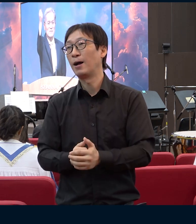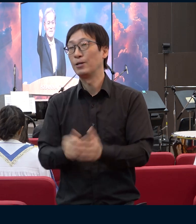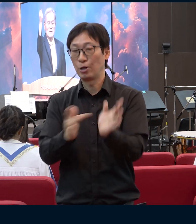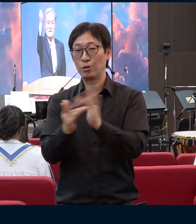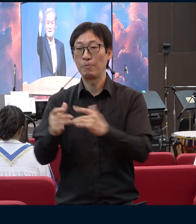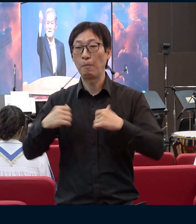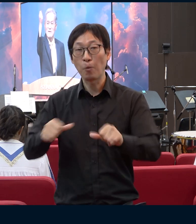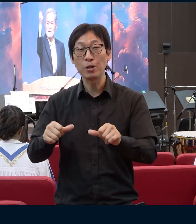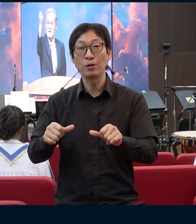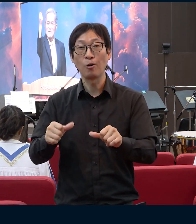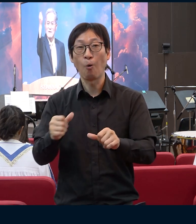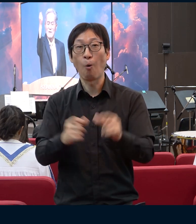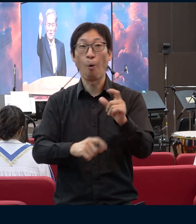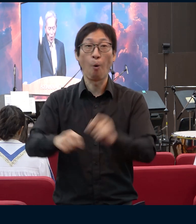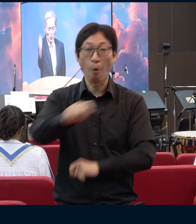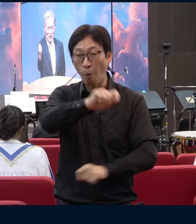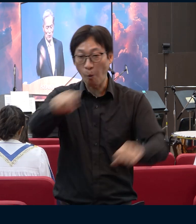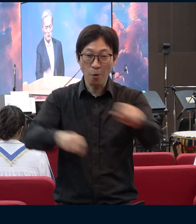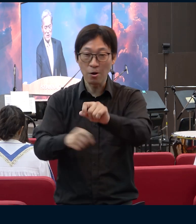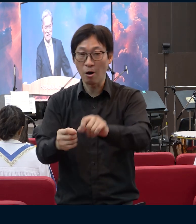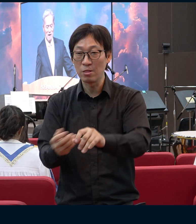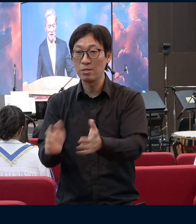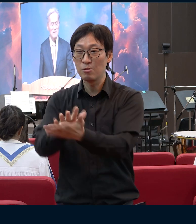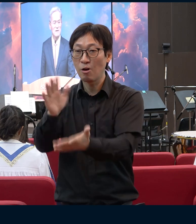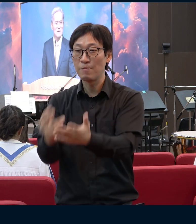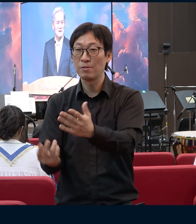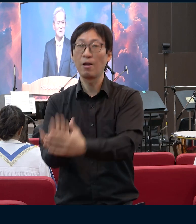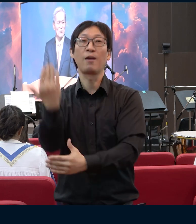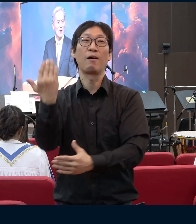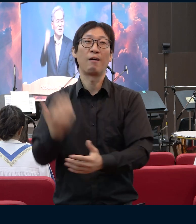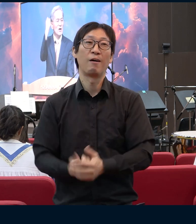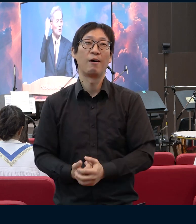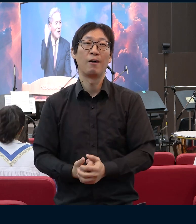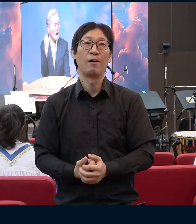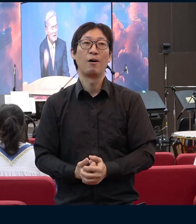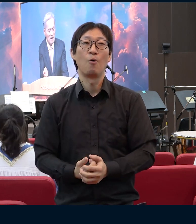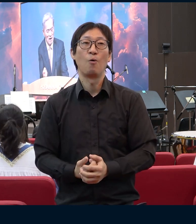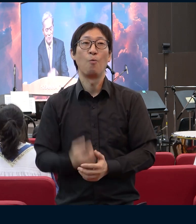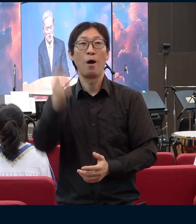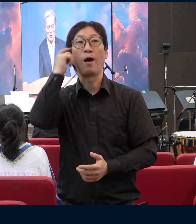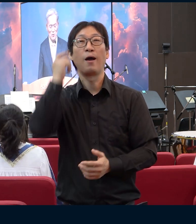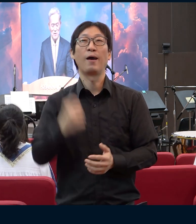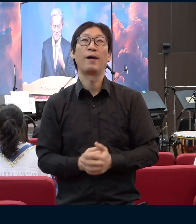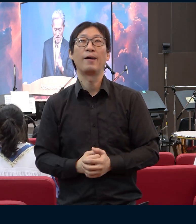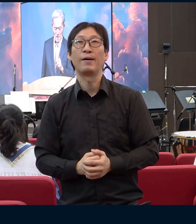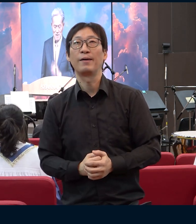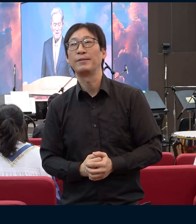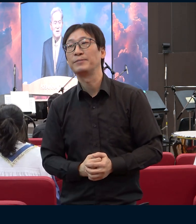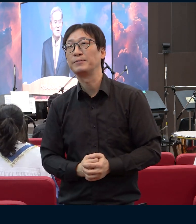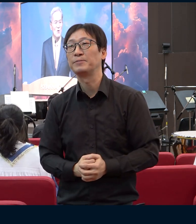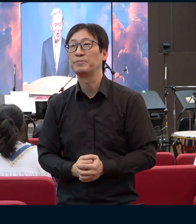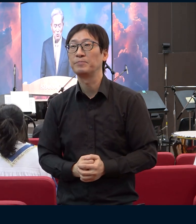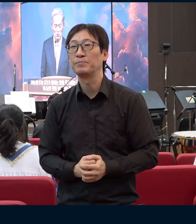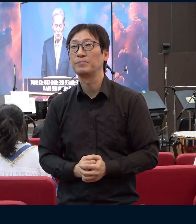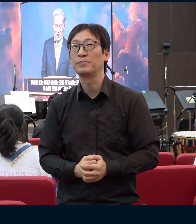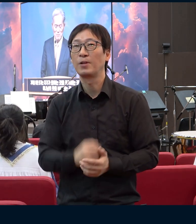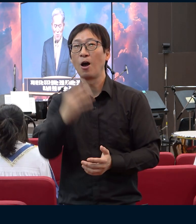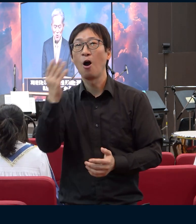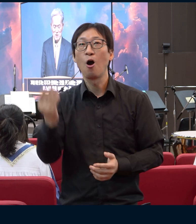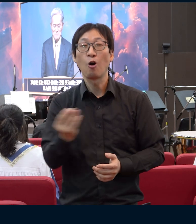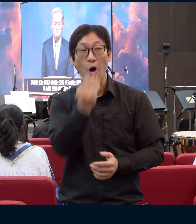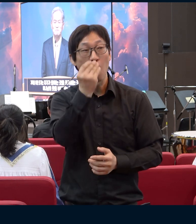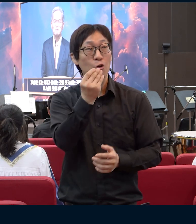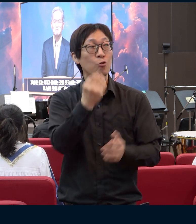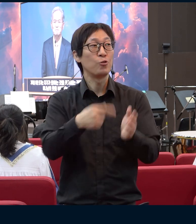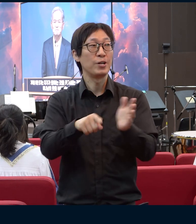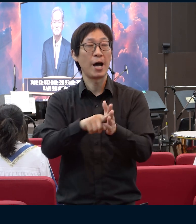올라가는 거예요. 네. 어떻게 그럴 수 있을까? 왜 이게 어떻게 가능한가 하면요, 예, 거룩을